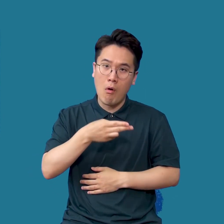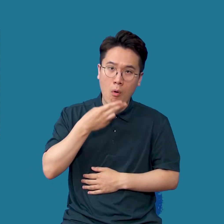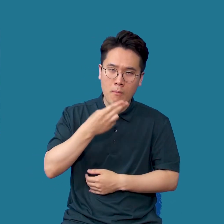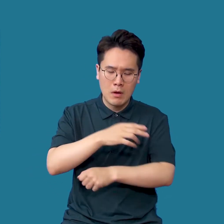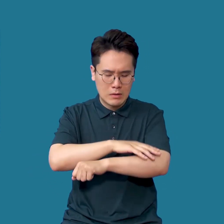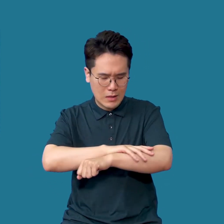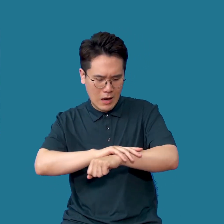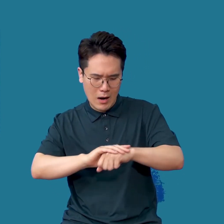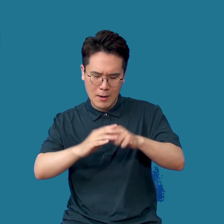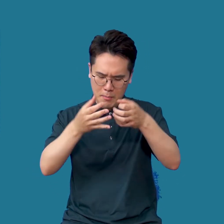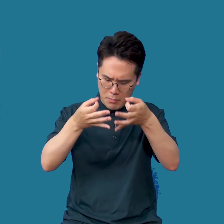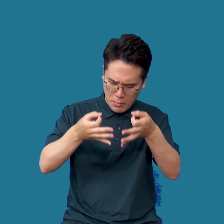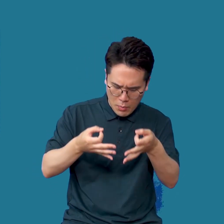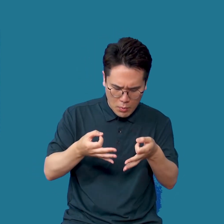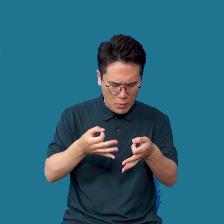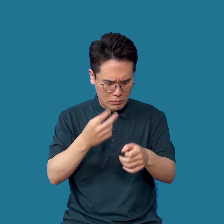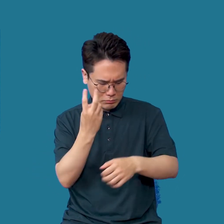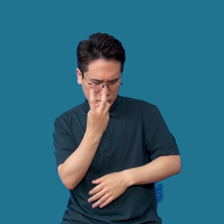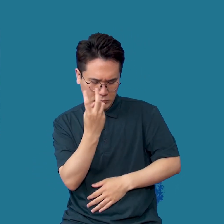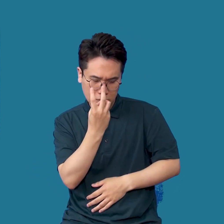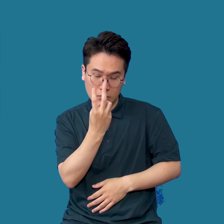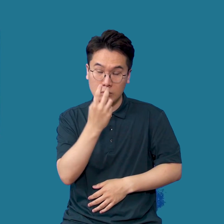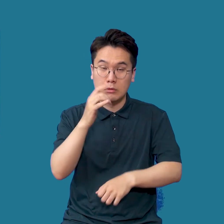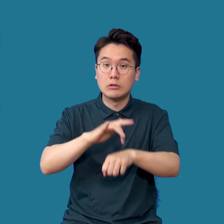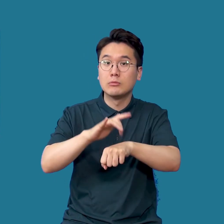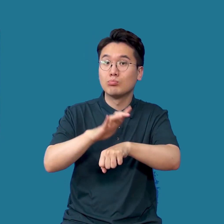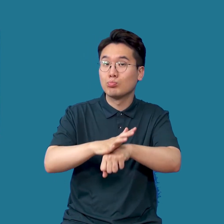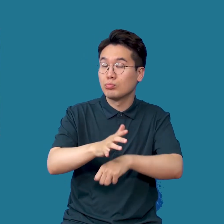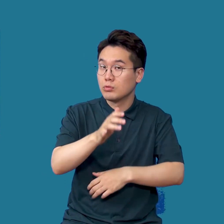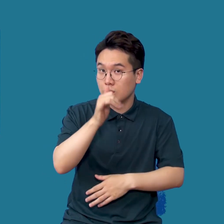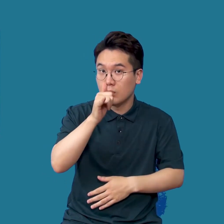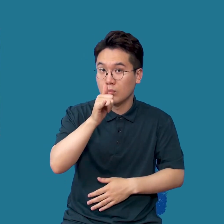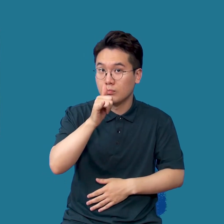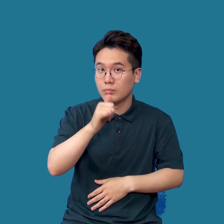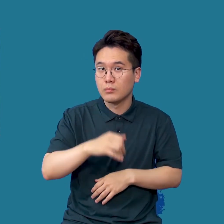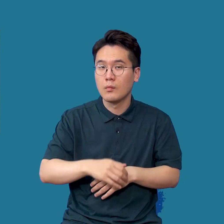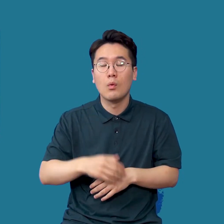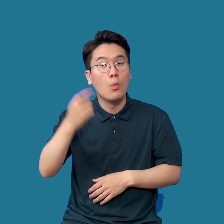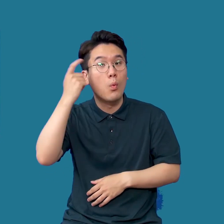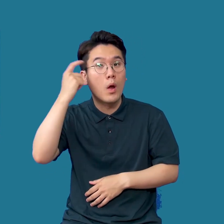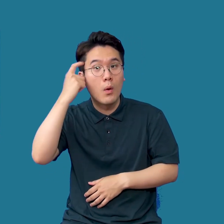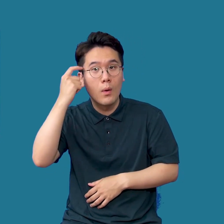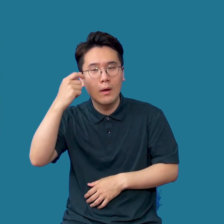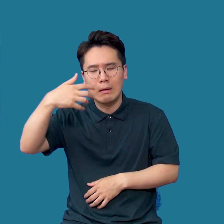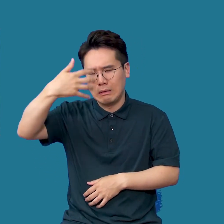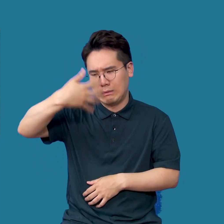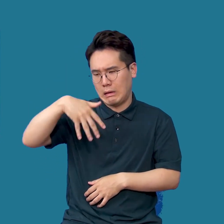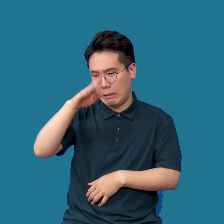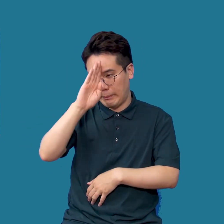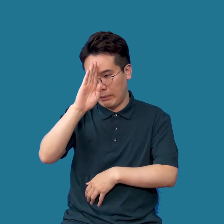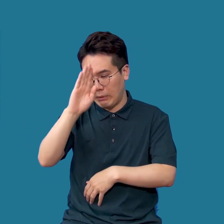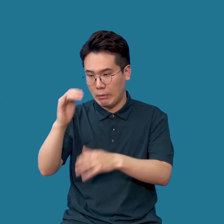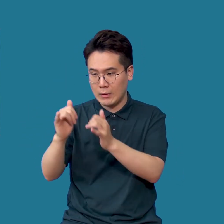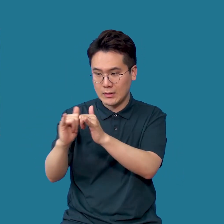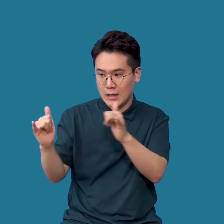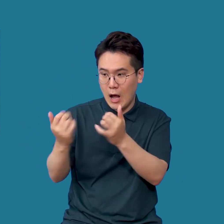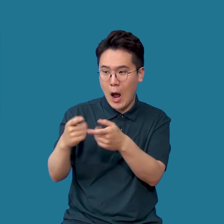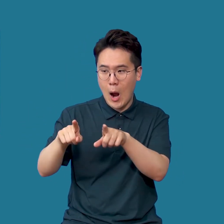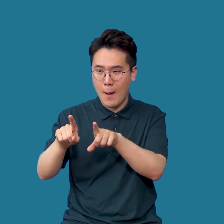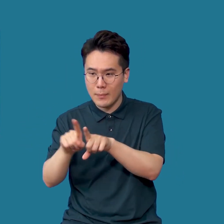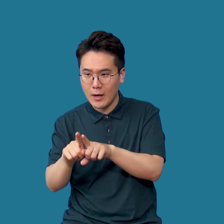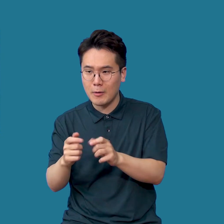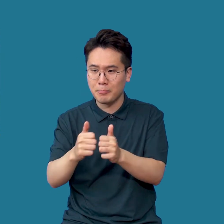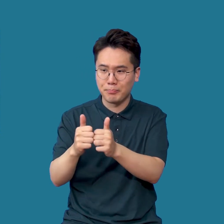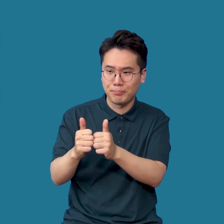자주 살펴보는 버릇이 있었습니다. 나병 환자들 속에서 일을 하고 있으니까 그런 걱정을 안 할 수가